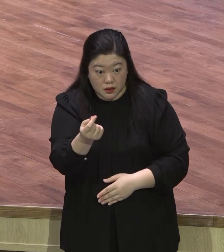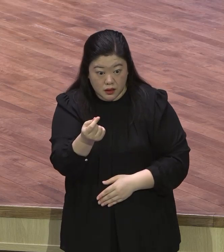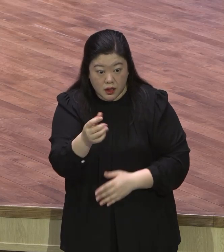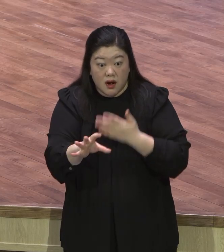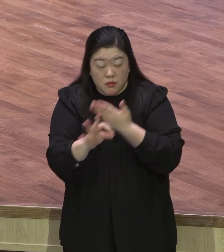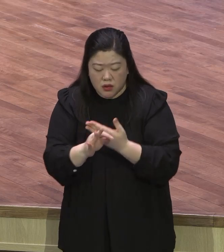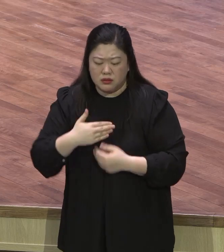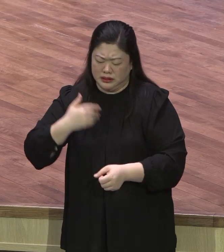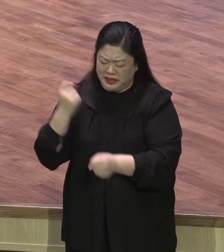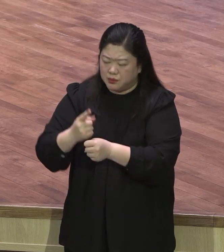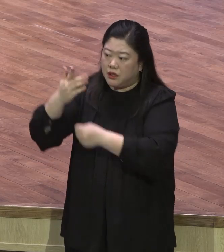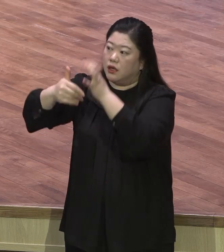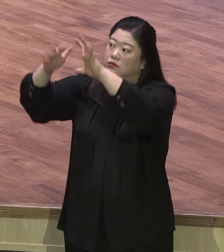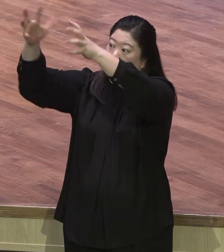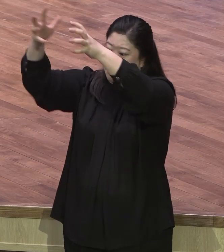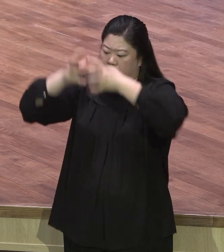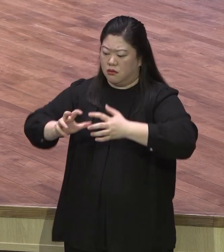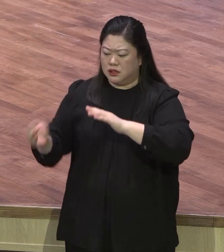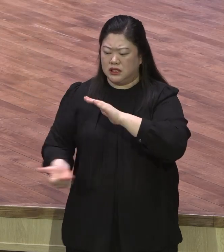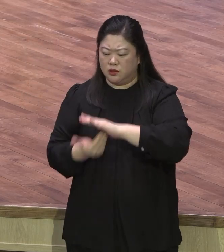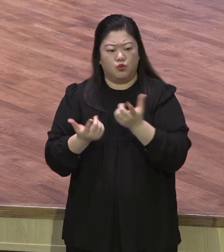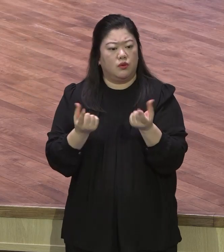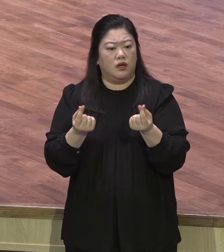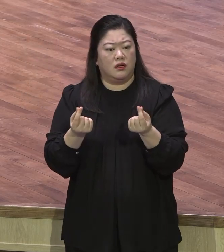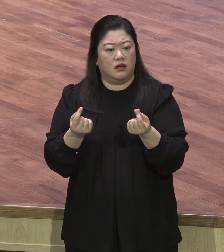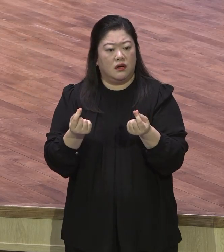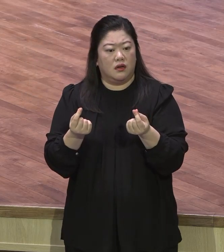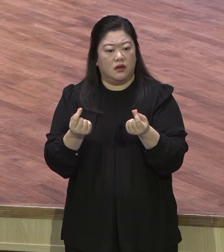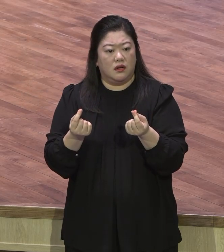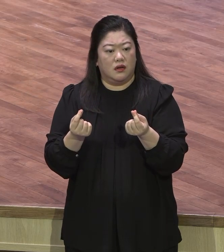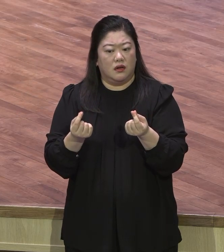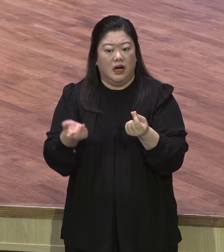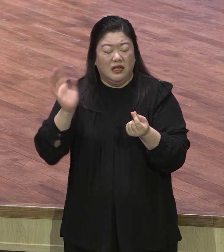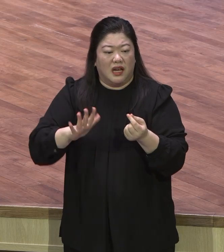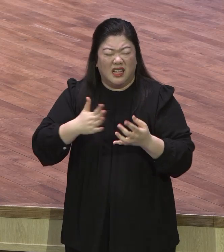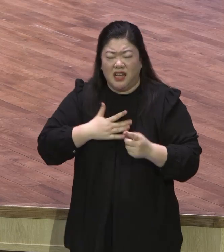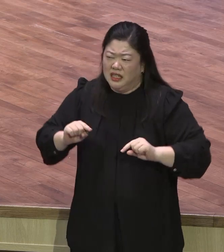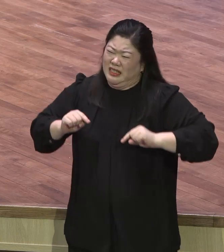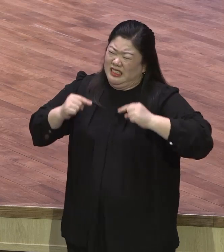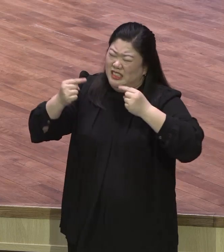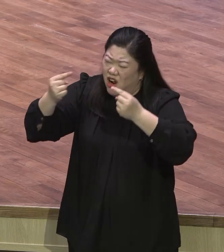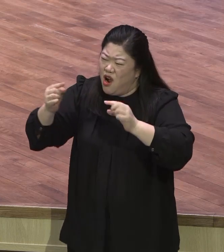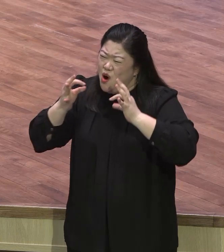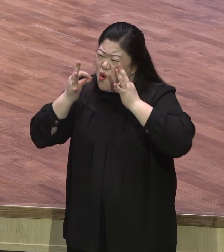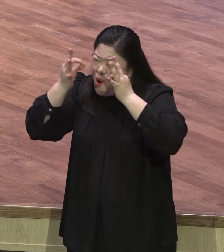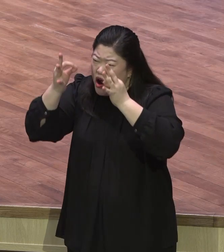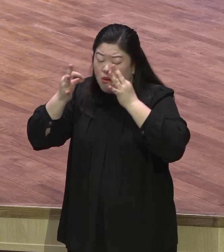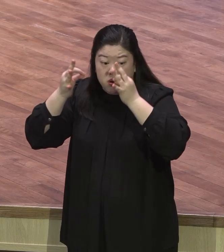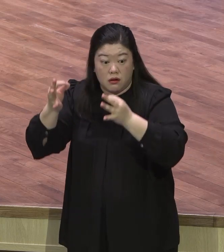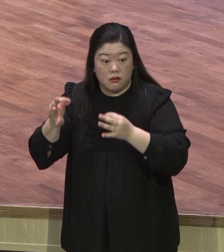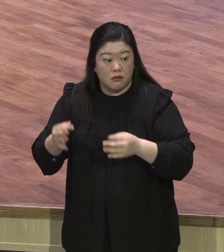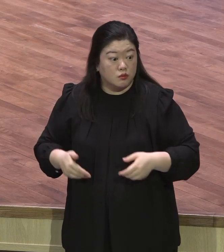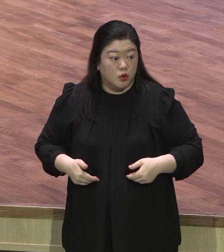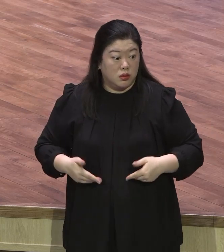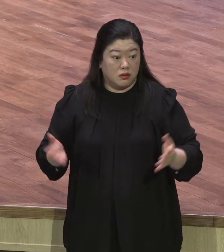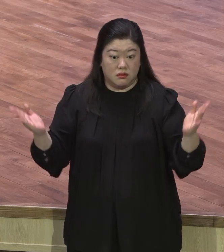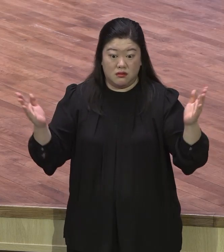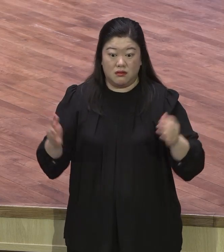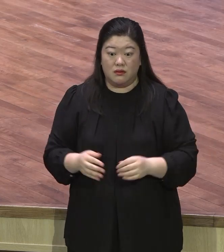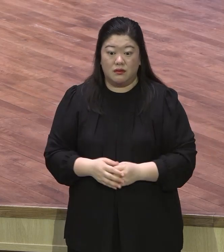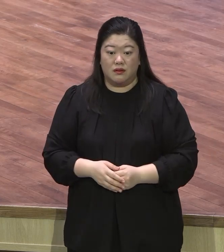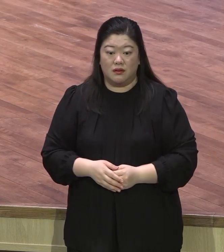마감하고 돌아갈 완전한 천국 천국이 딱 보장되어 있어요. 내가 지금 갈지 안 갈지 죄가 많아서